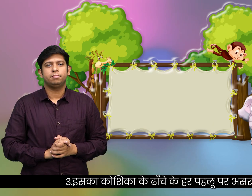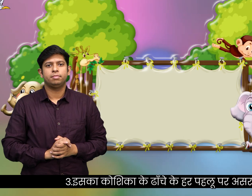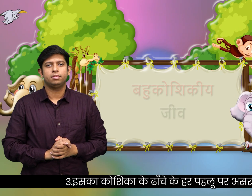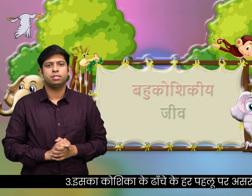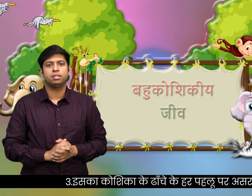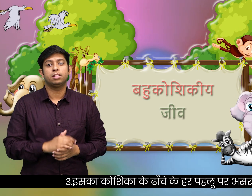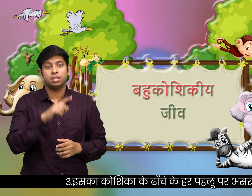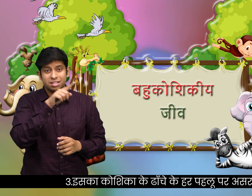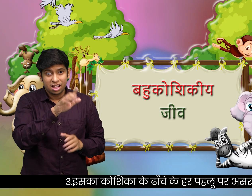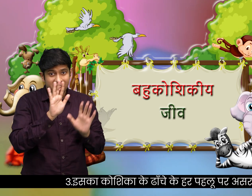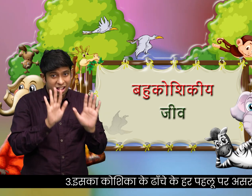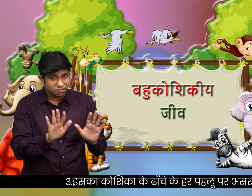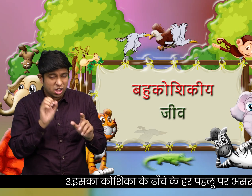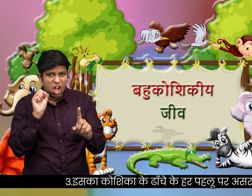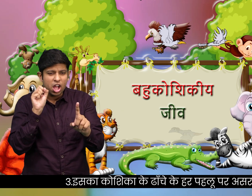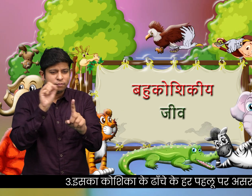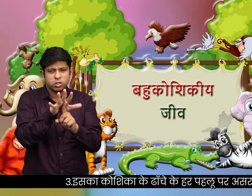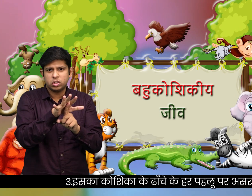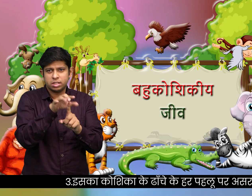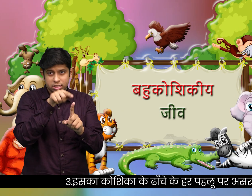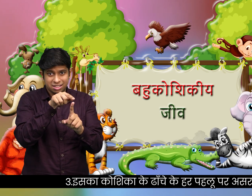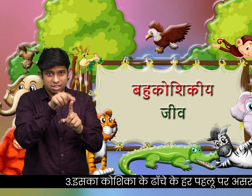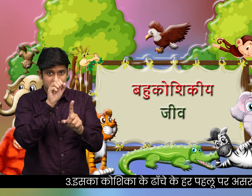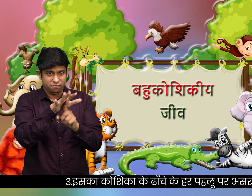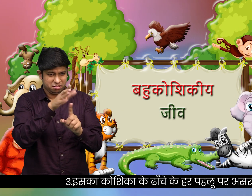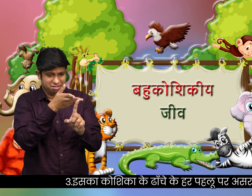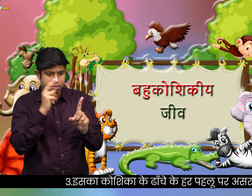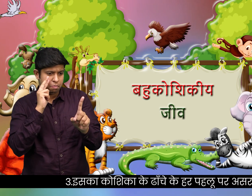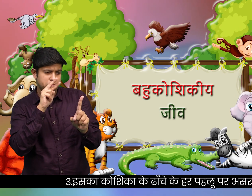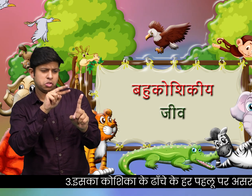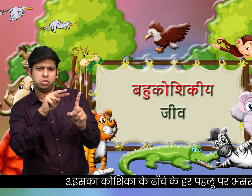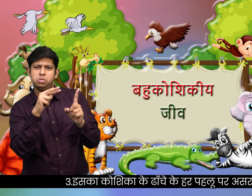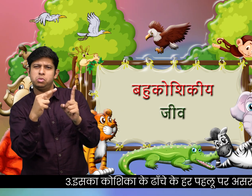तीसरा, इसका कोशिका के ढांचे के हर पहलू पर असर पड़ेगा।